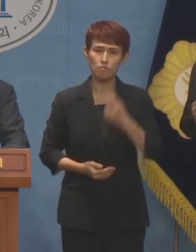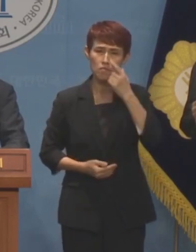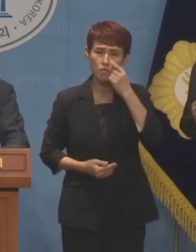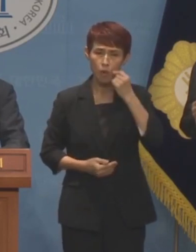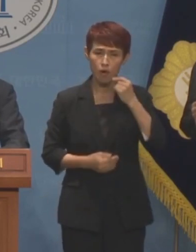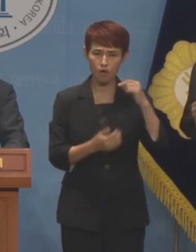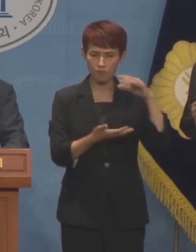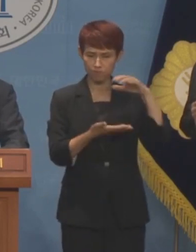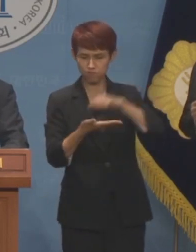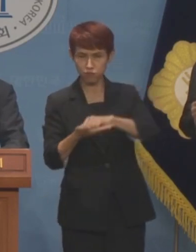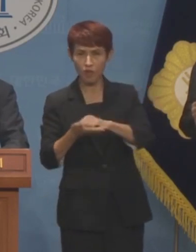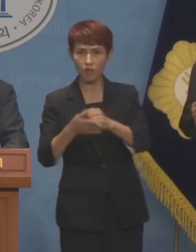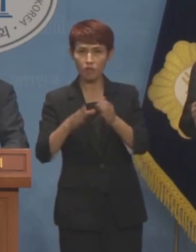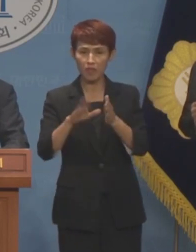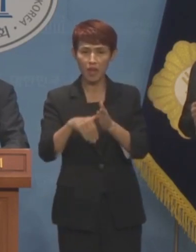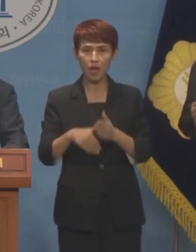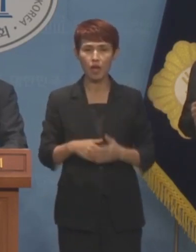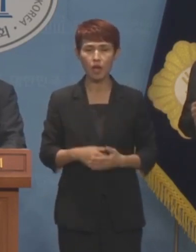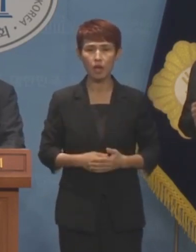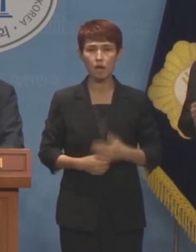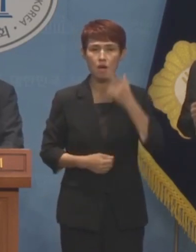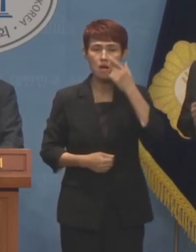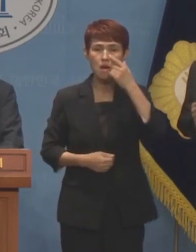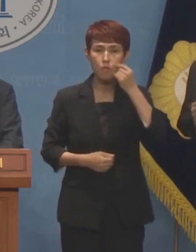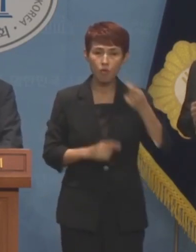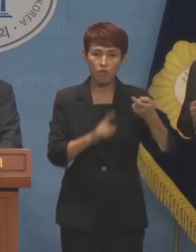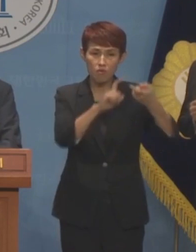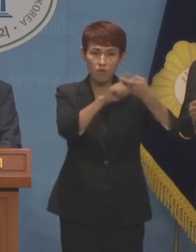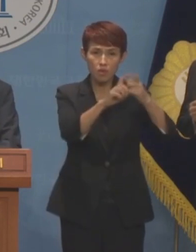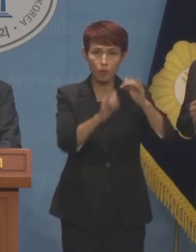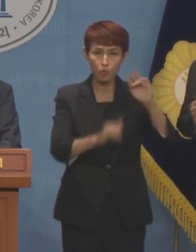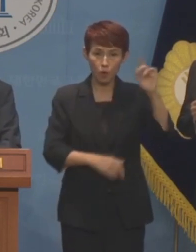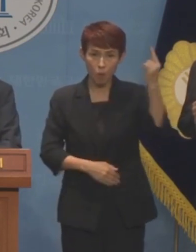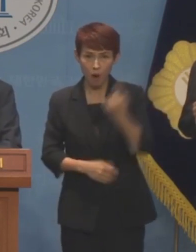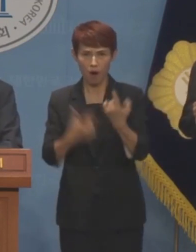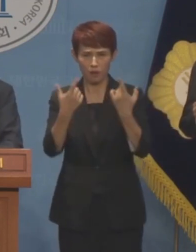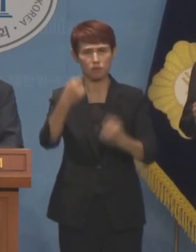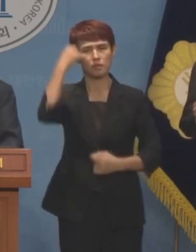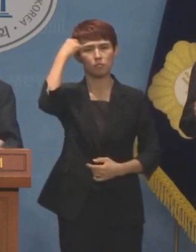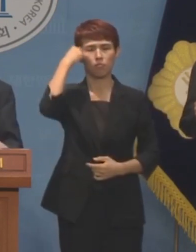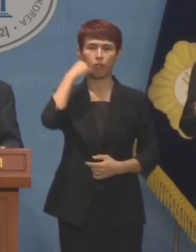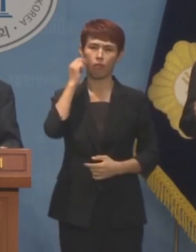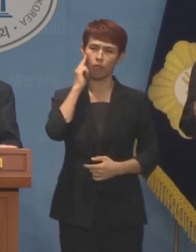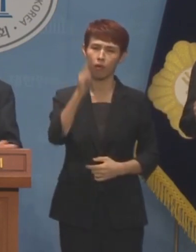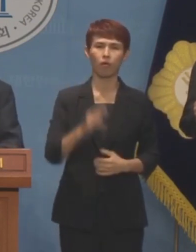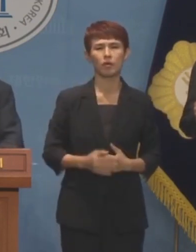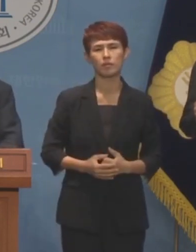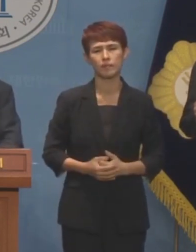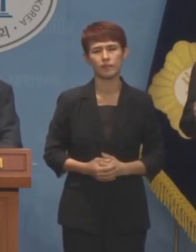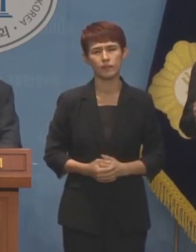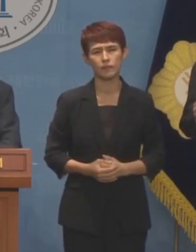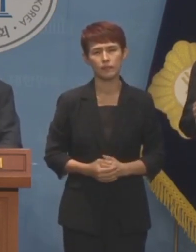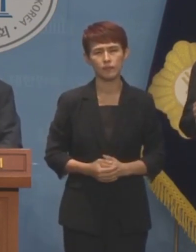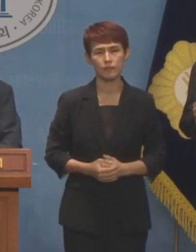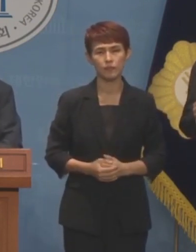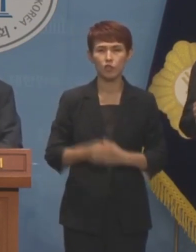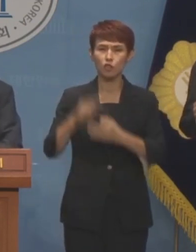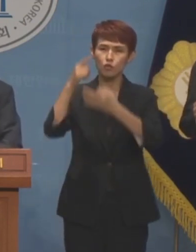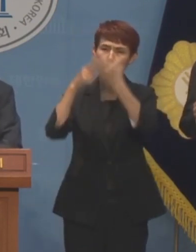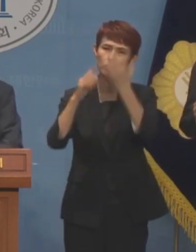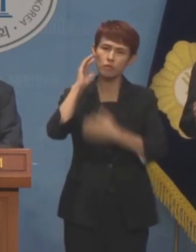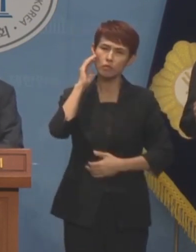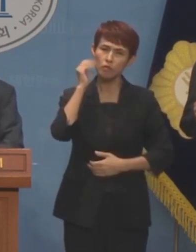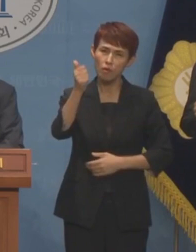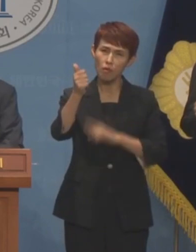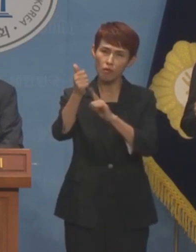일제시절에 친일파가 살아 돌아온 듯 해도 이것만큼은 아닐 것입니다. 윤석열